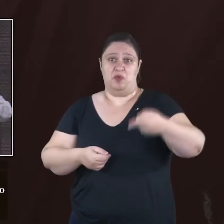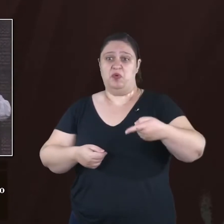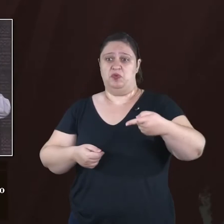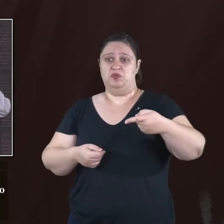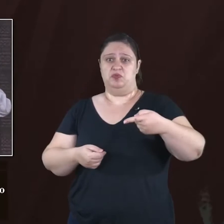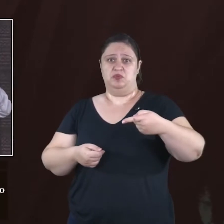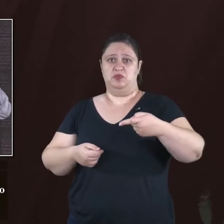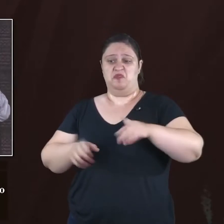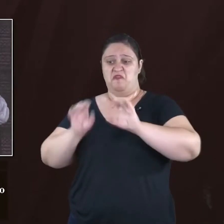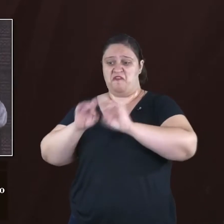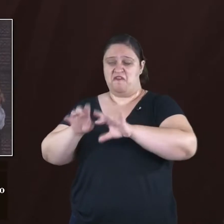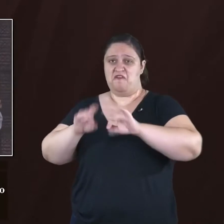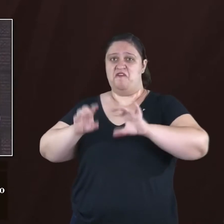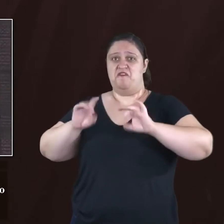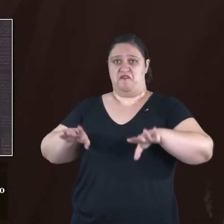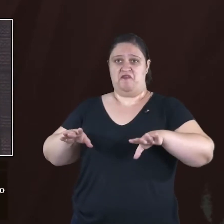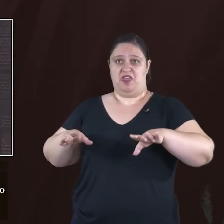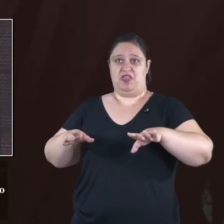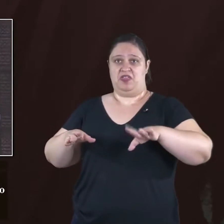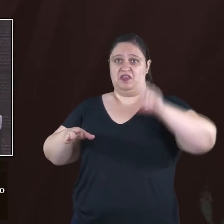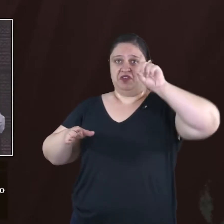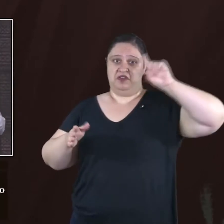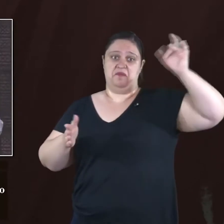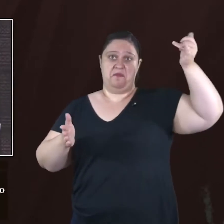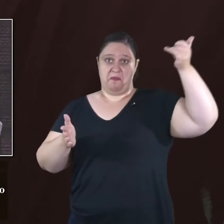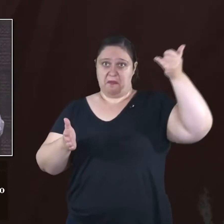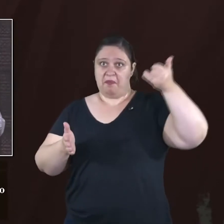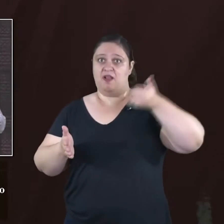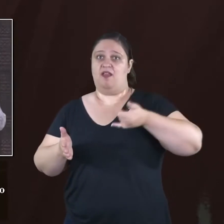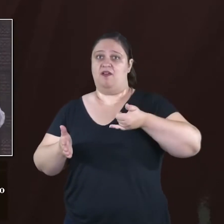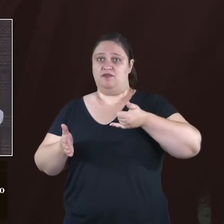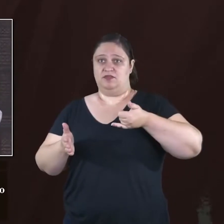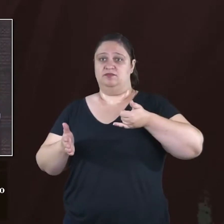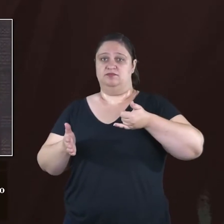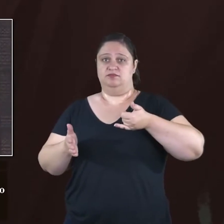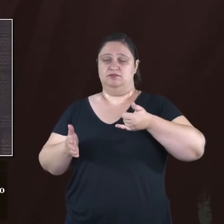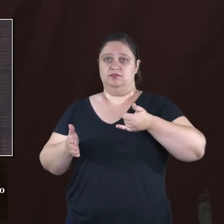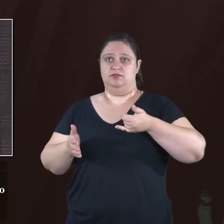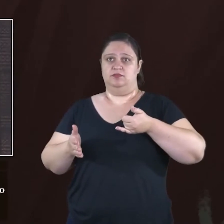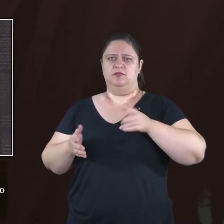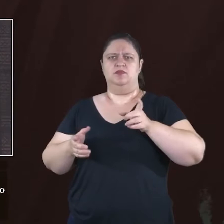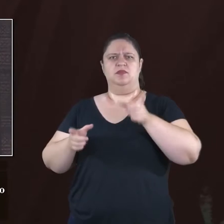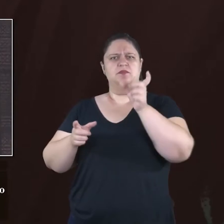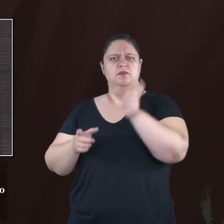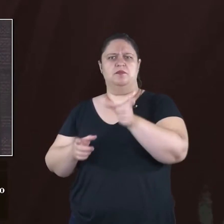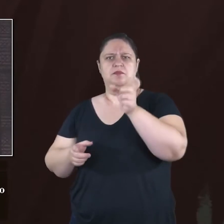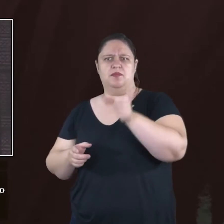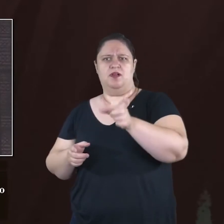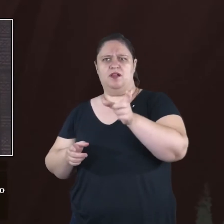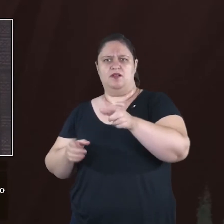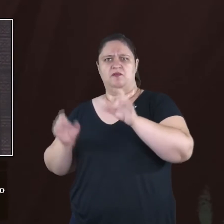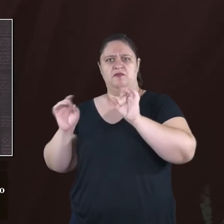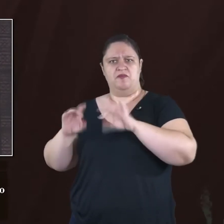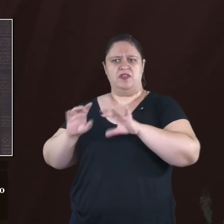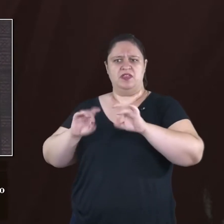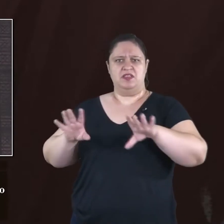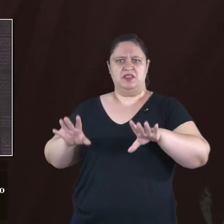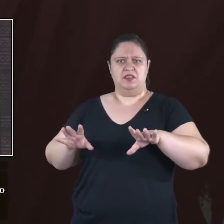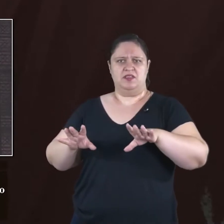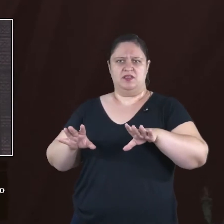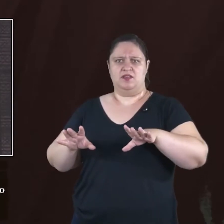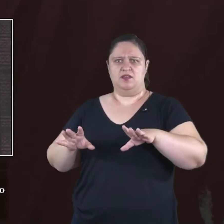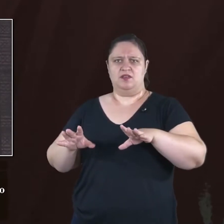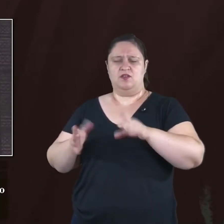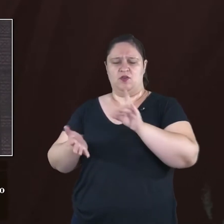estão mercadejando a palavra de Deus. Essa palavra mercadejar, em grego,